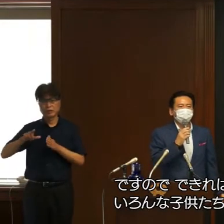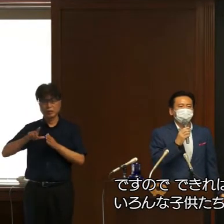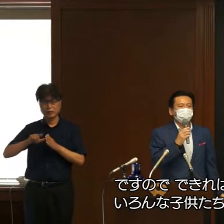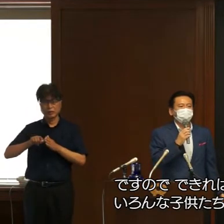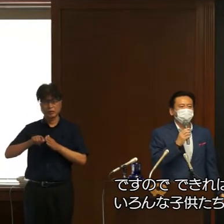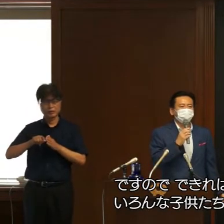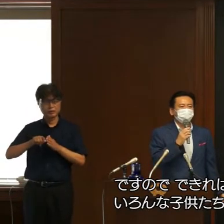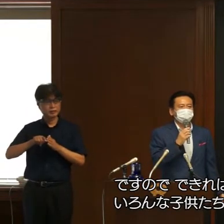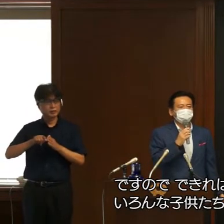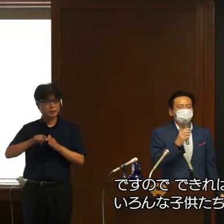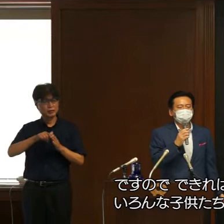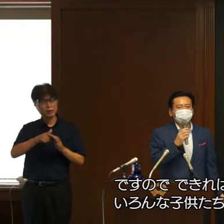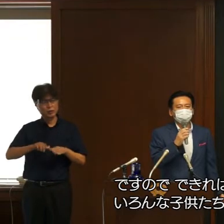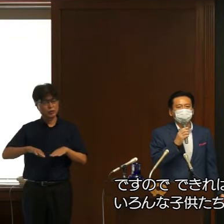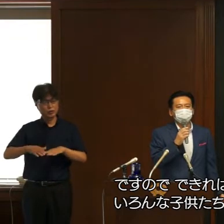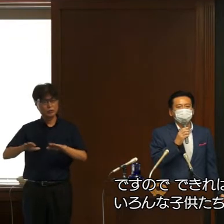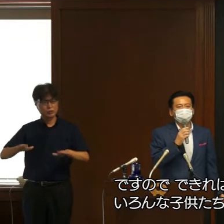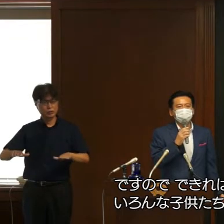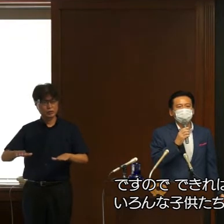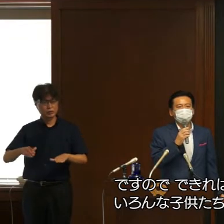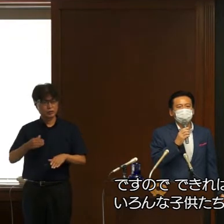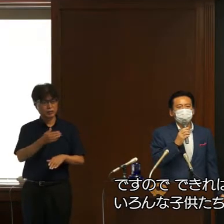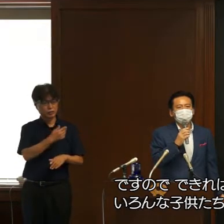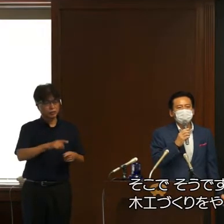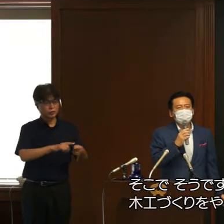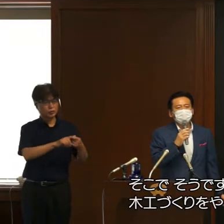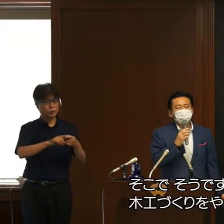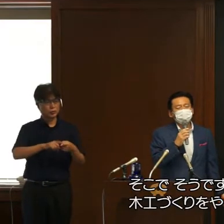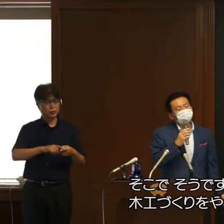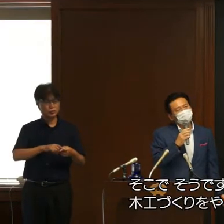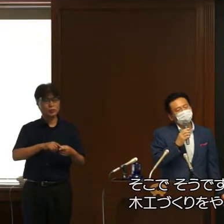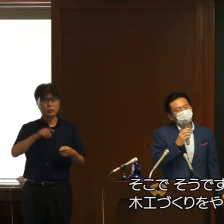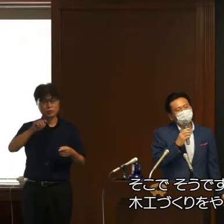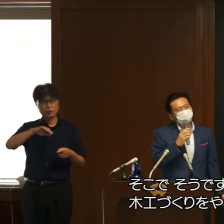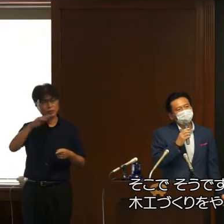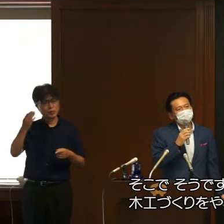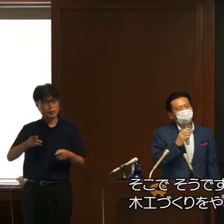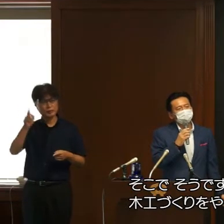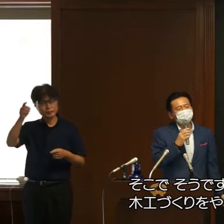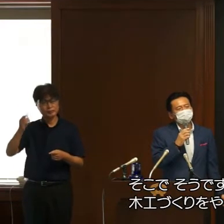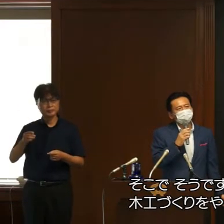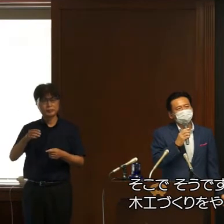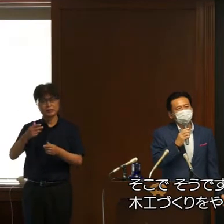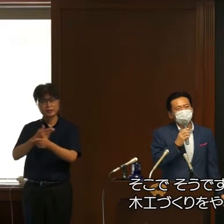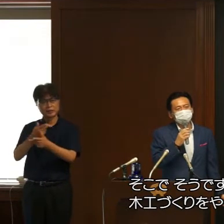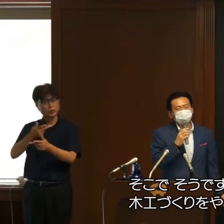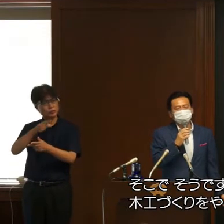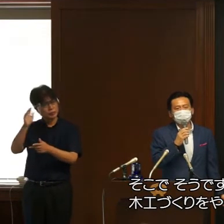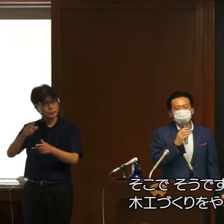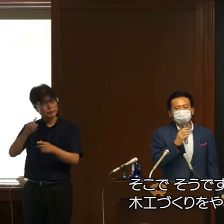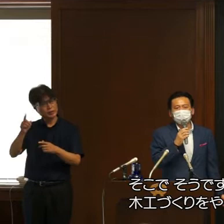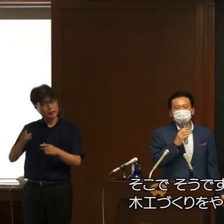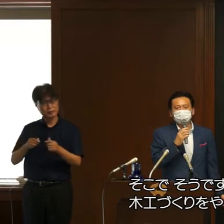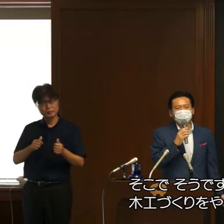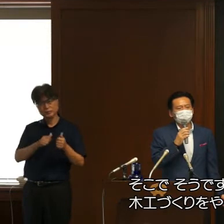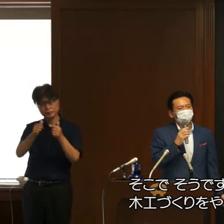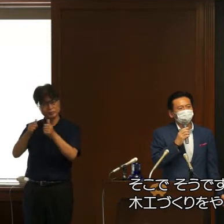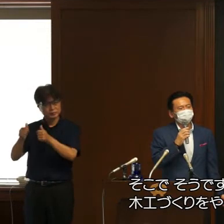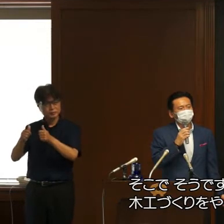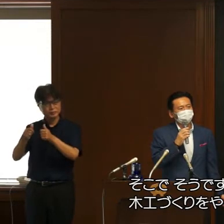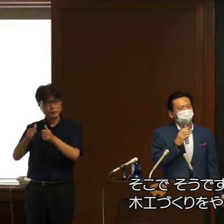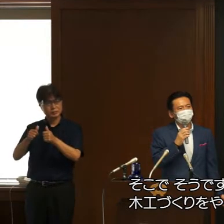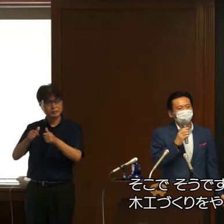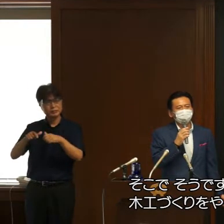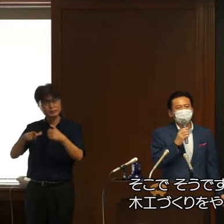からいろんな子どもたちがこの漁協の山に行って、そこでそうですね、間伐材の椅子とか木